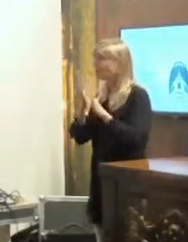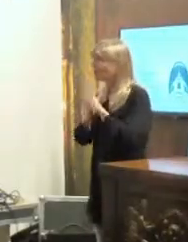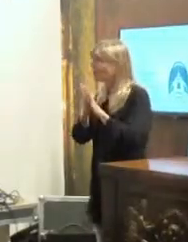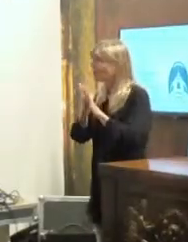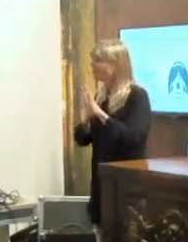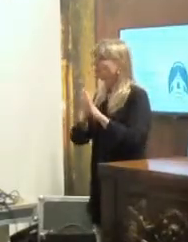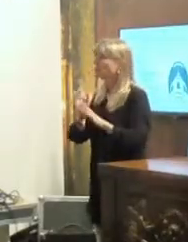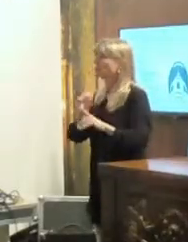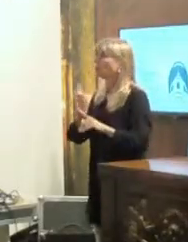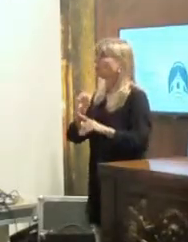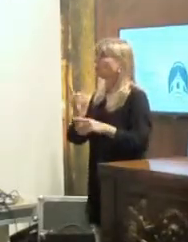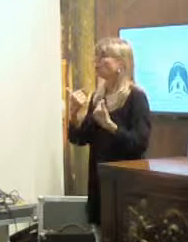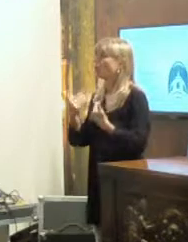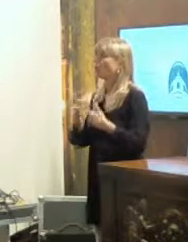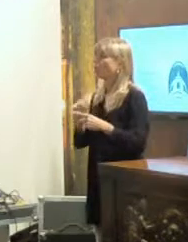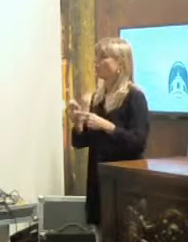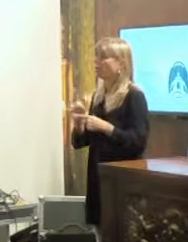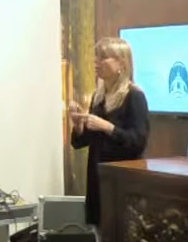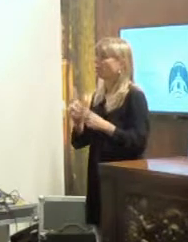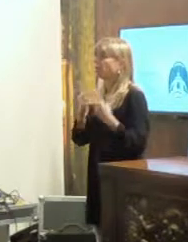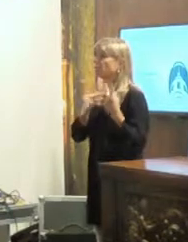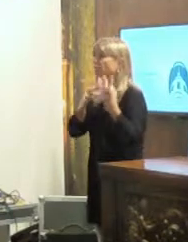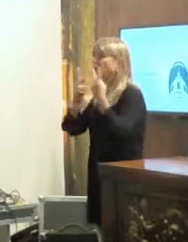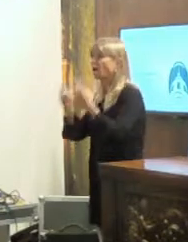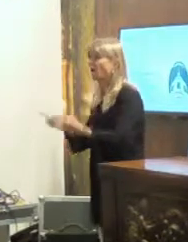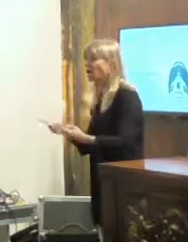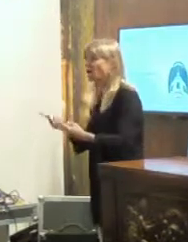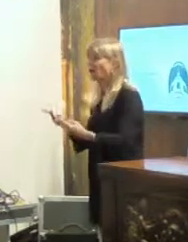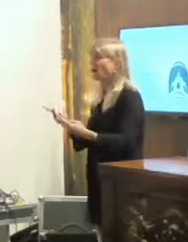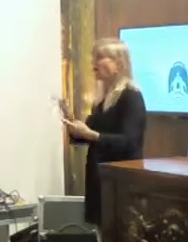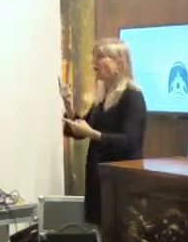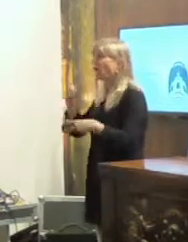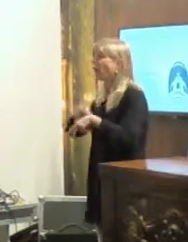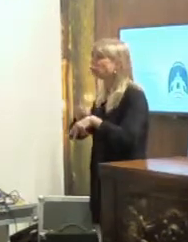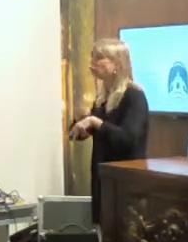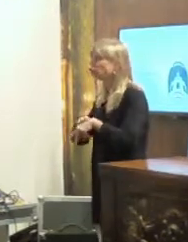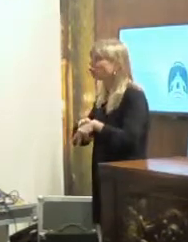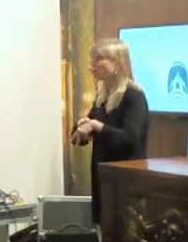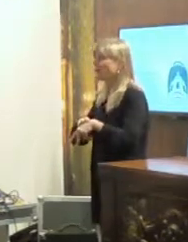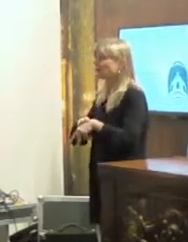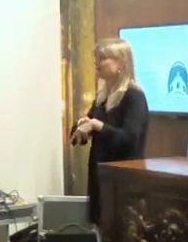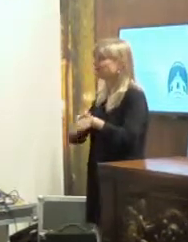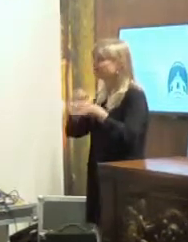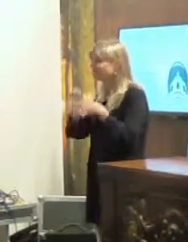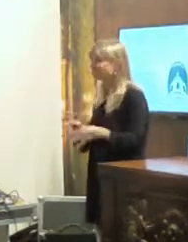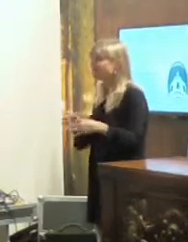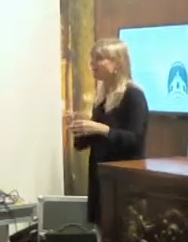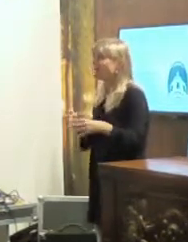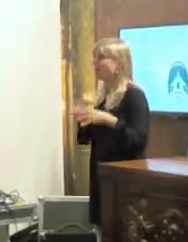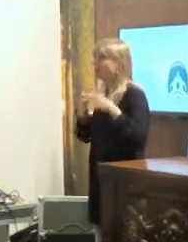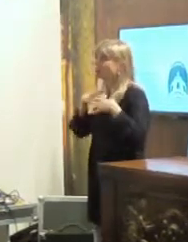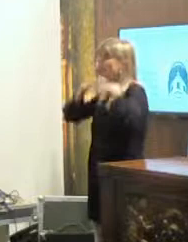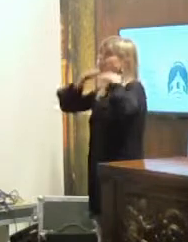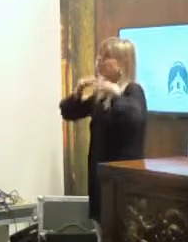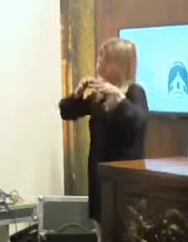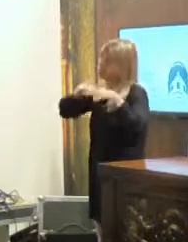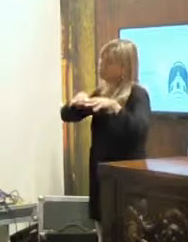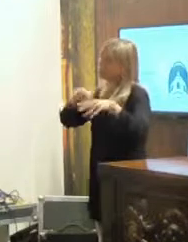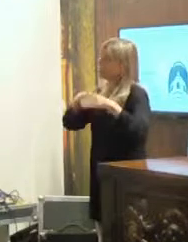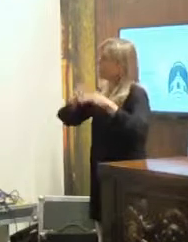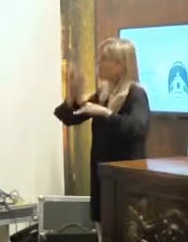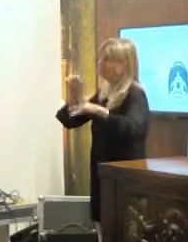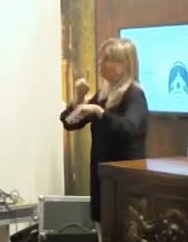les permiten viajar en hora pico, lo cual es realmente discriminatorio porque está pensándose en